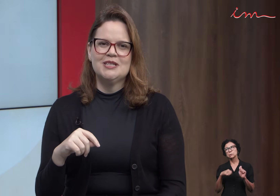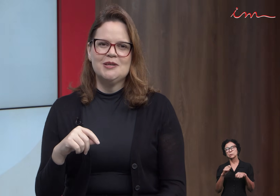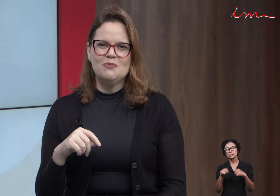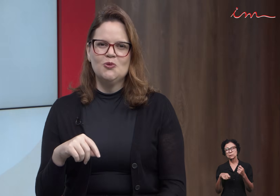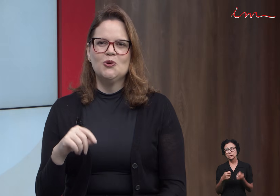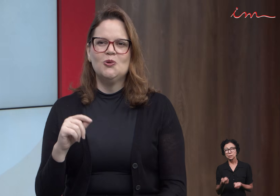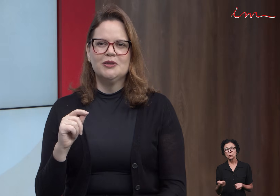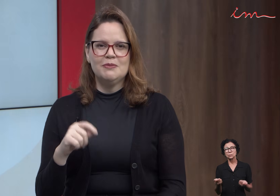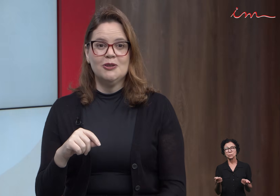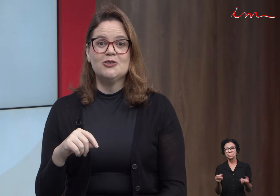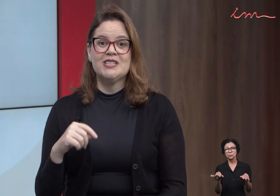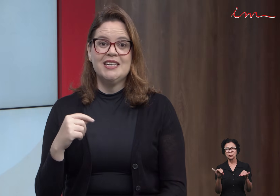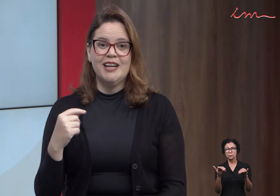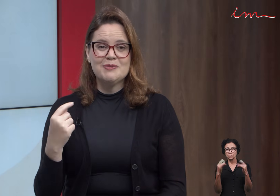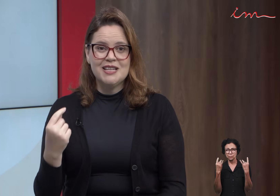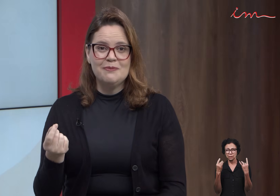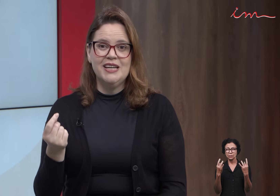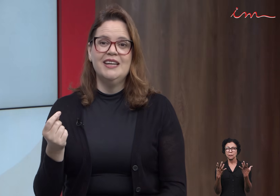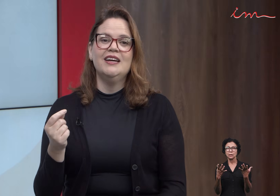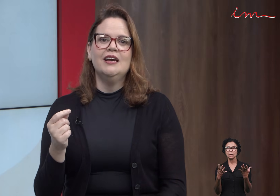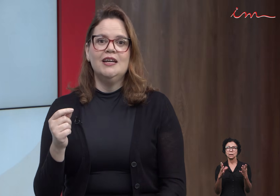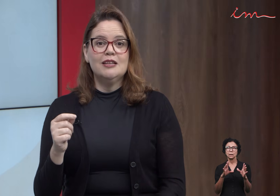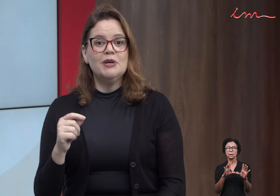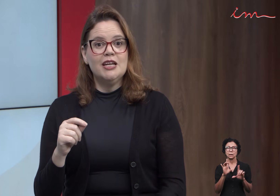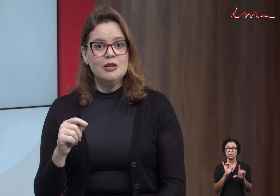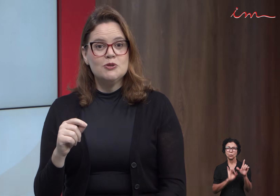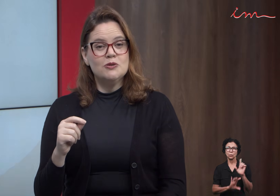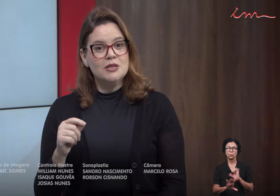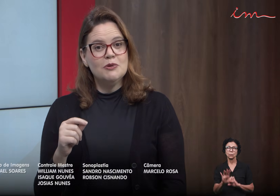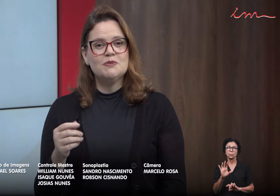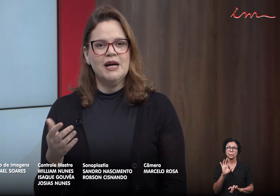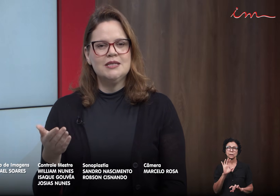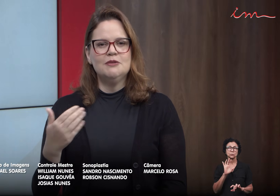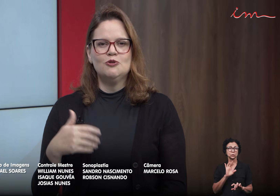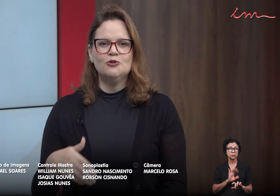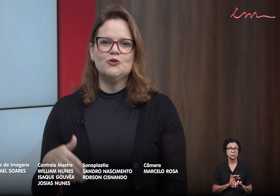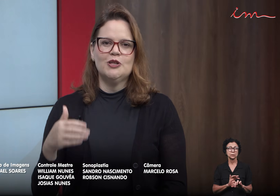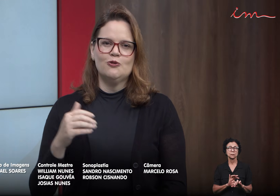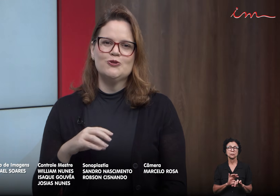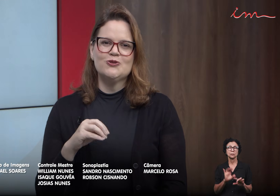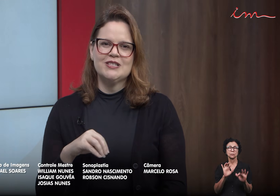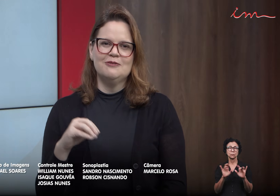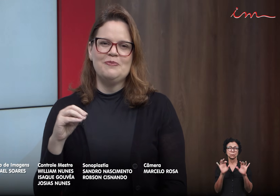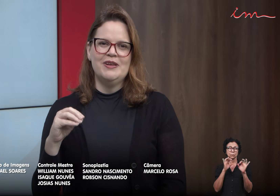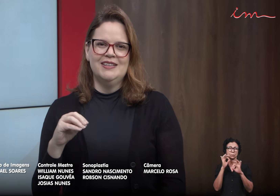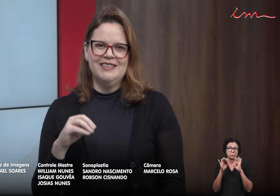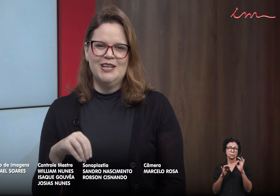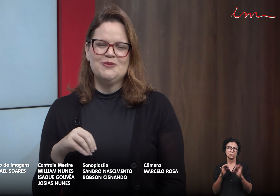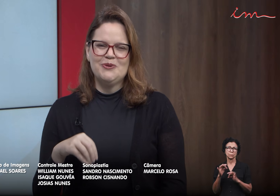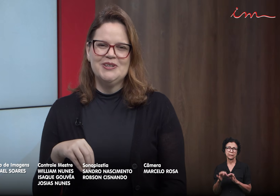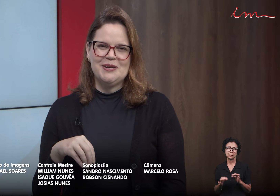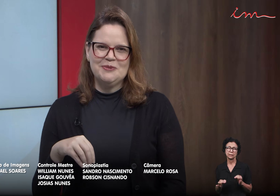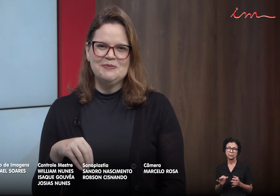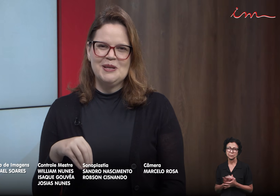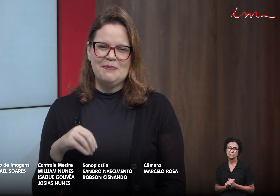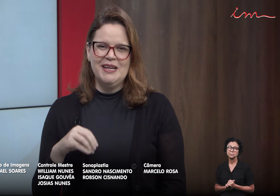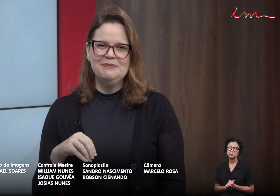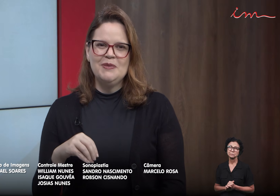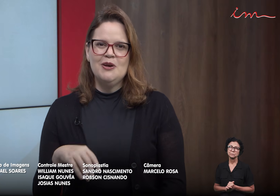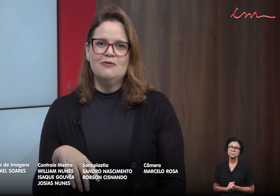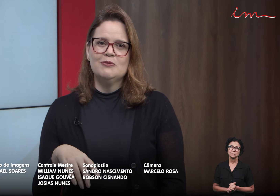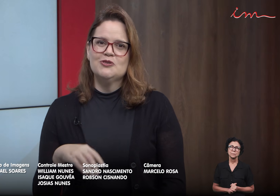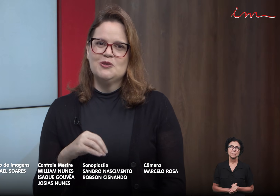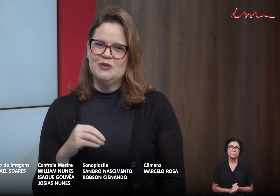aqui seu testemunho, conta para nós queremos saber e também queremos que os irmãos participem conosco na construção deste programa,